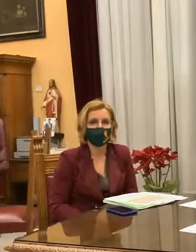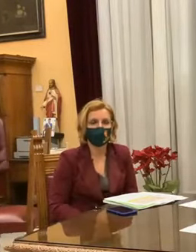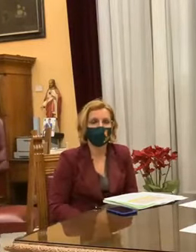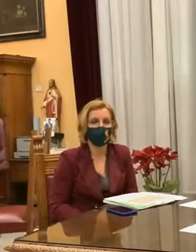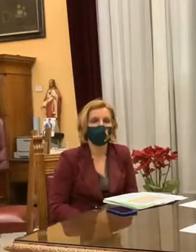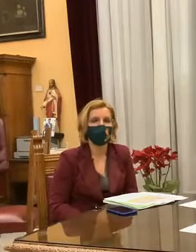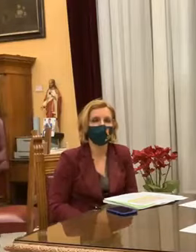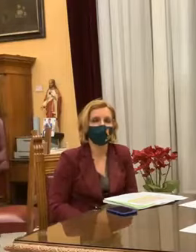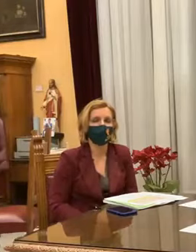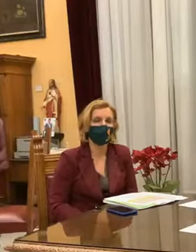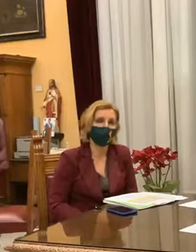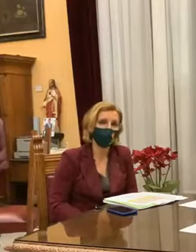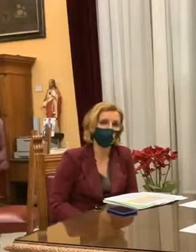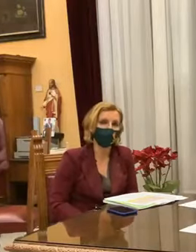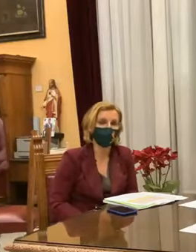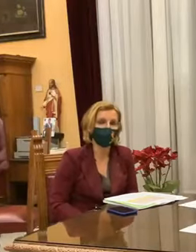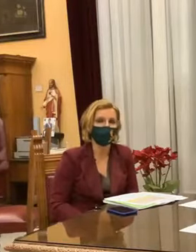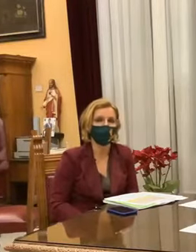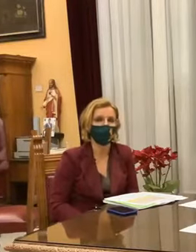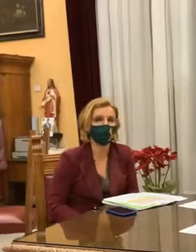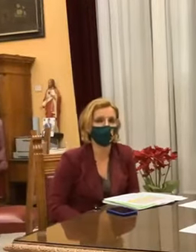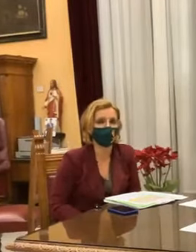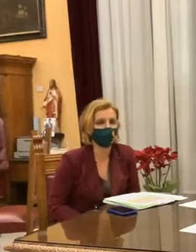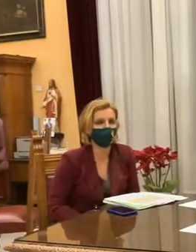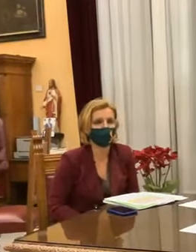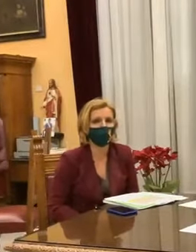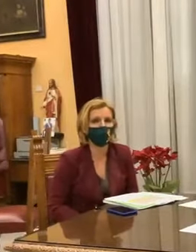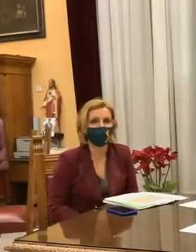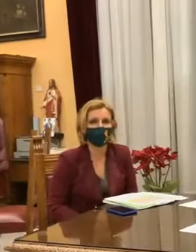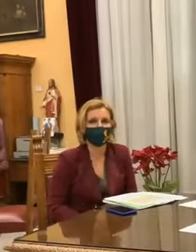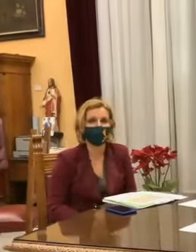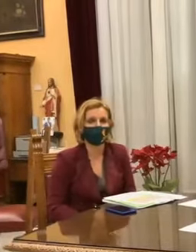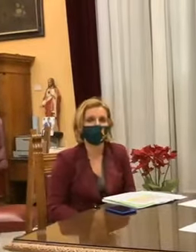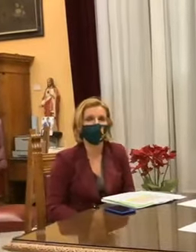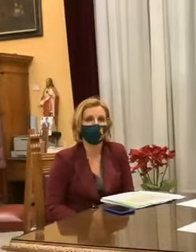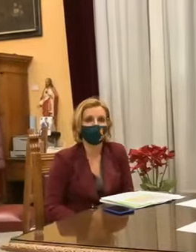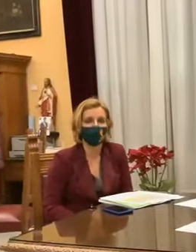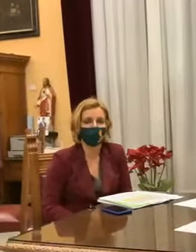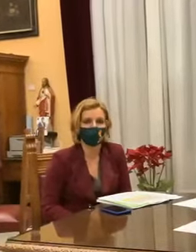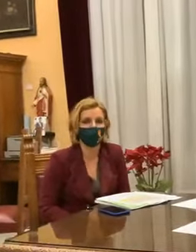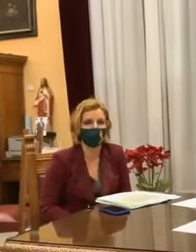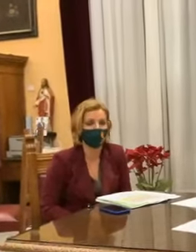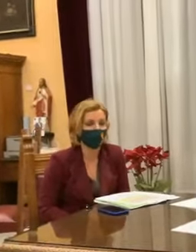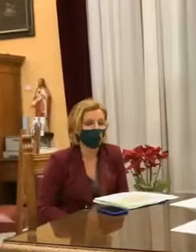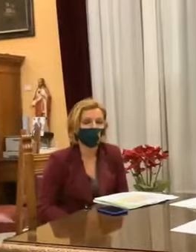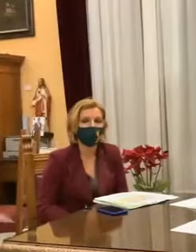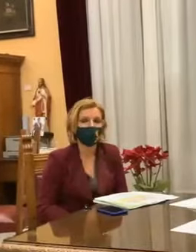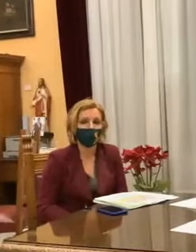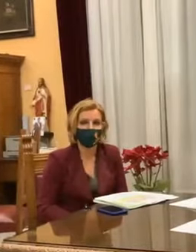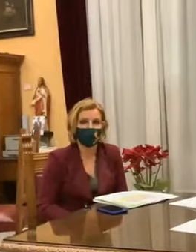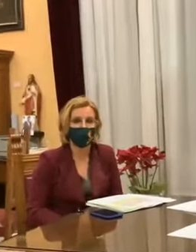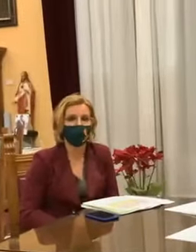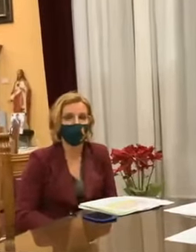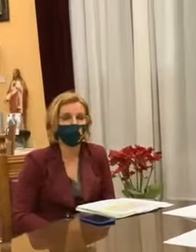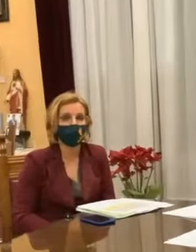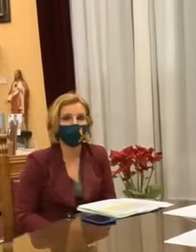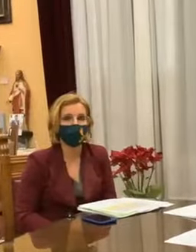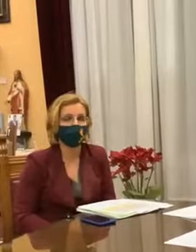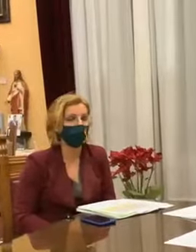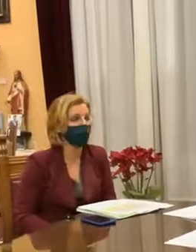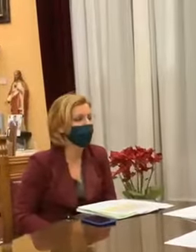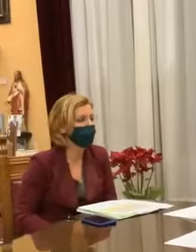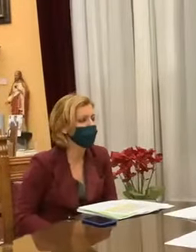risposte, o meglio, sempre da un lato rassicurandoci che tutto andava bene e dall'altro invece alzando le braccia di fronte a un quadro epidemiologico